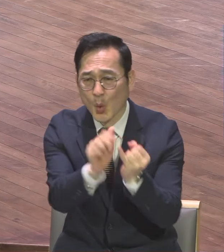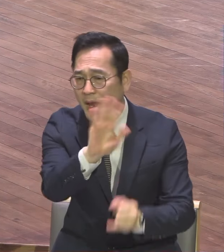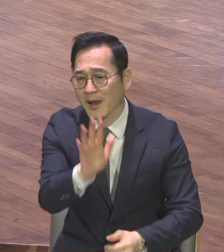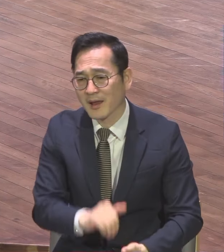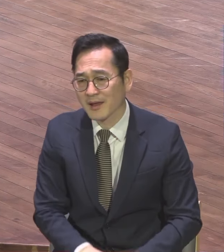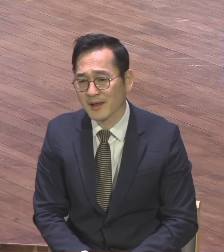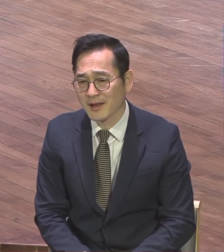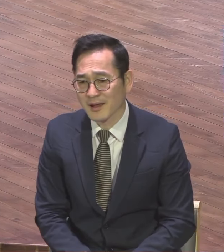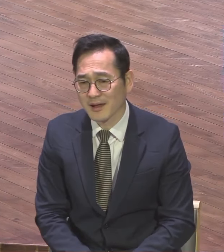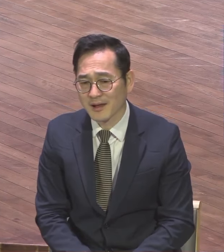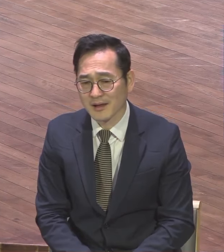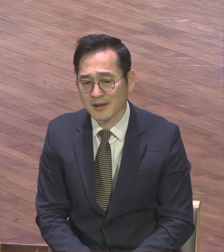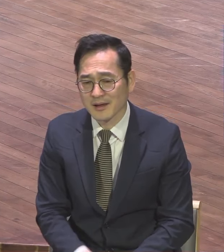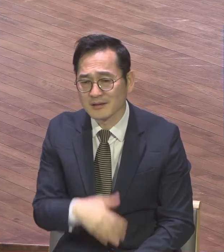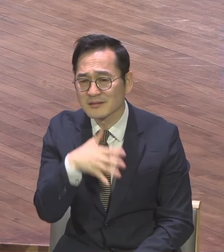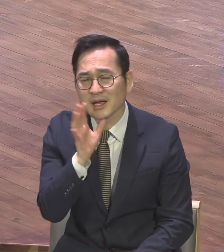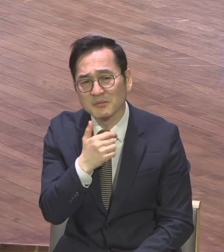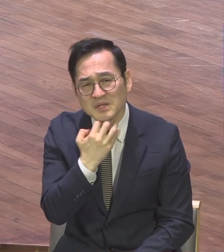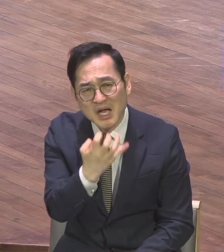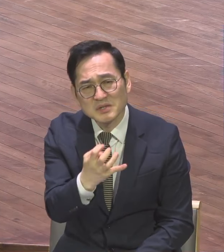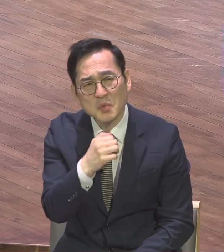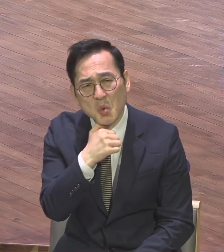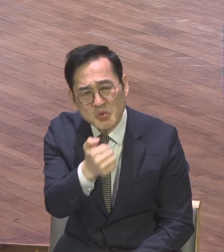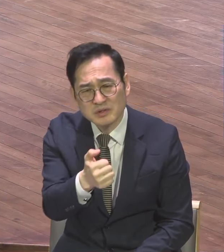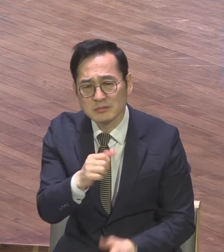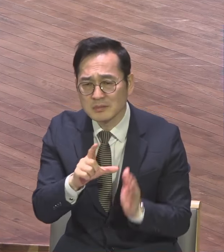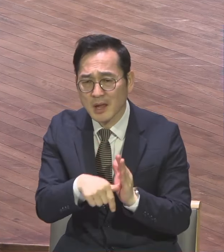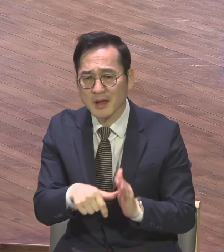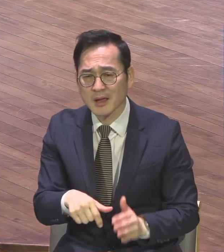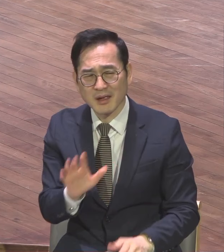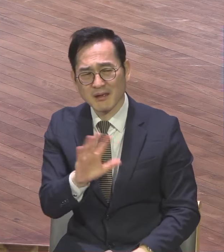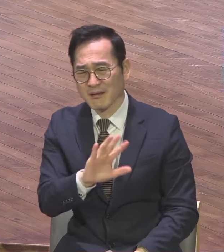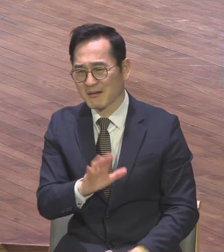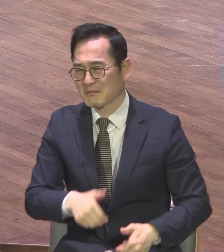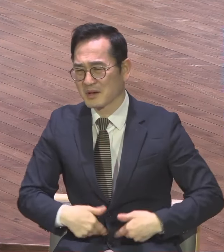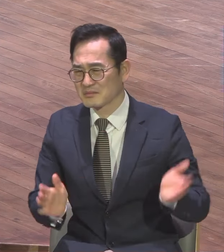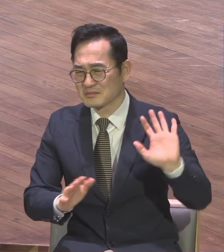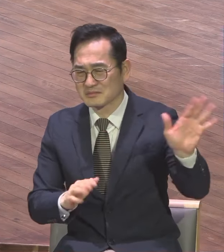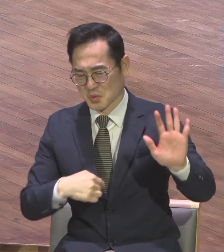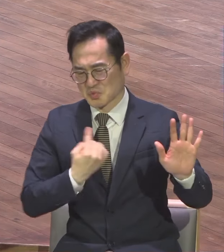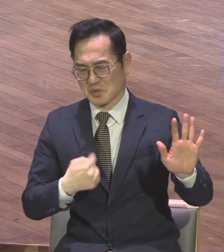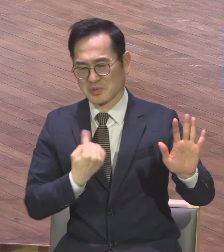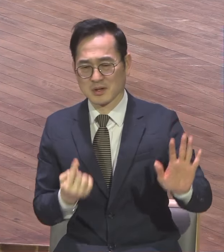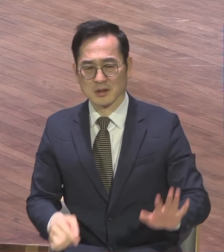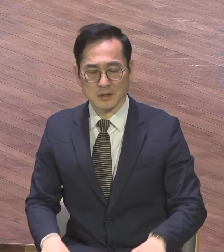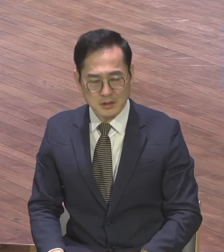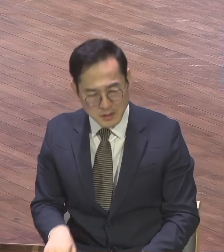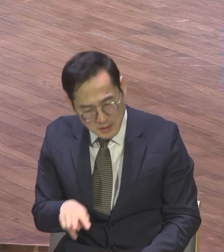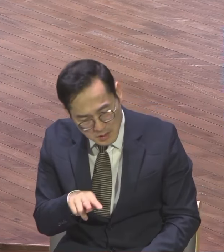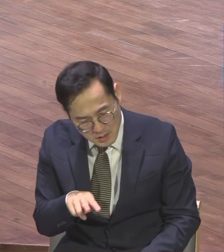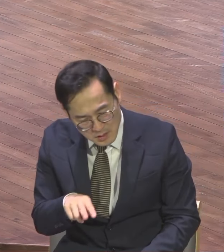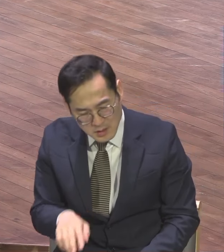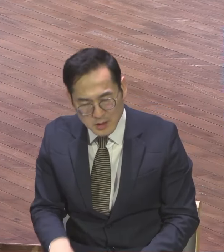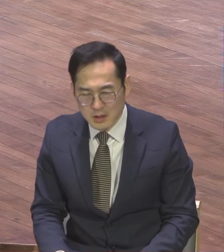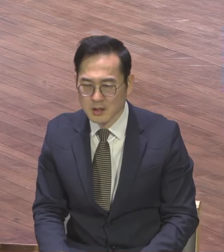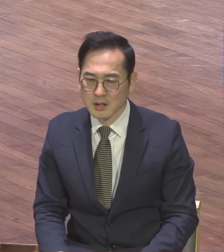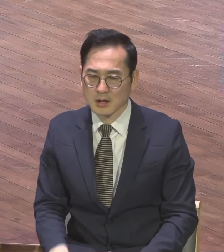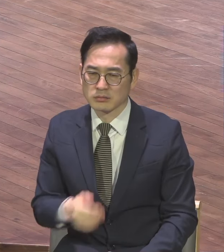나이 40이 넘어가 심지어 50이 넘고 뭐 하는 건지 모르겠어. 도대체 뭘 계산하는지.